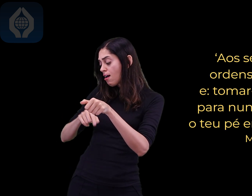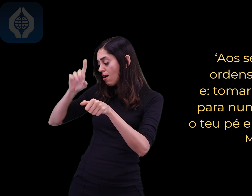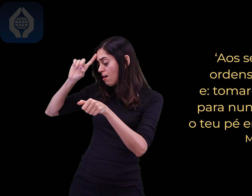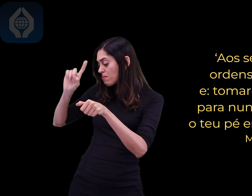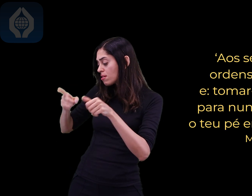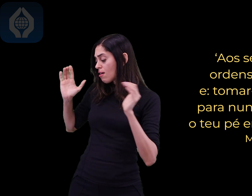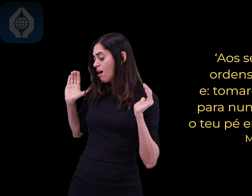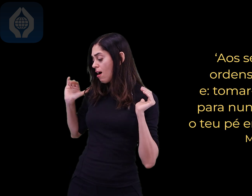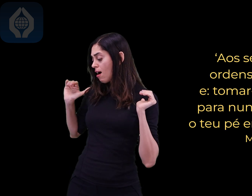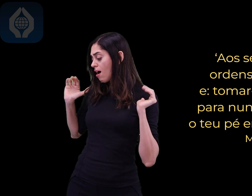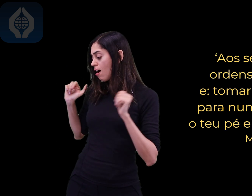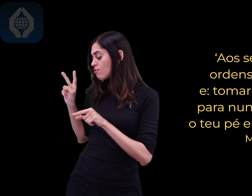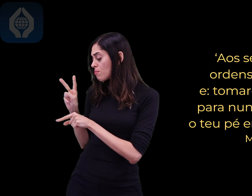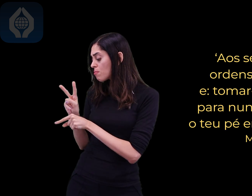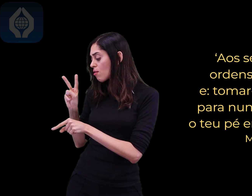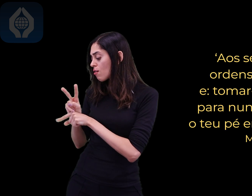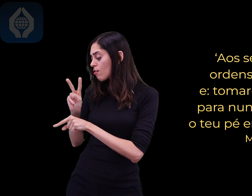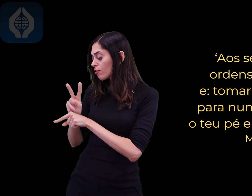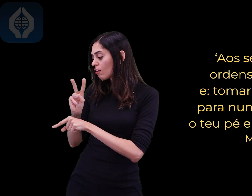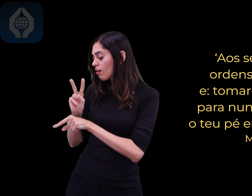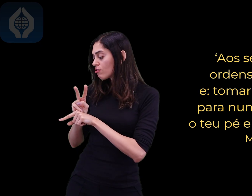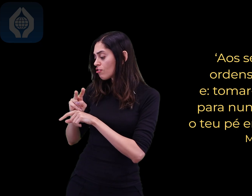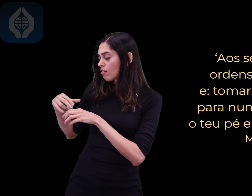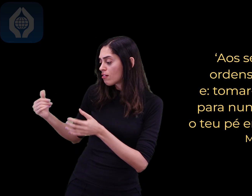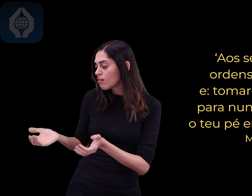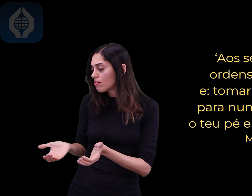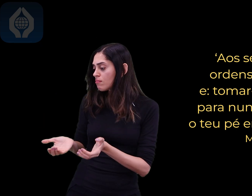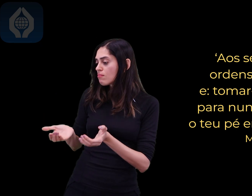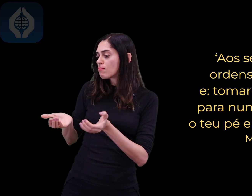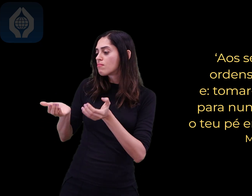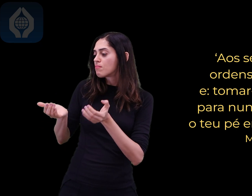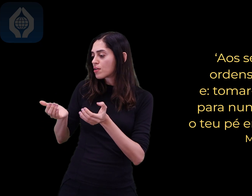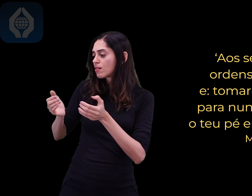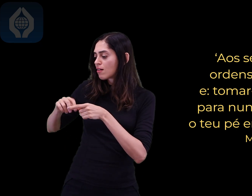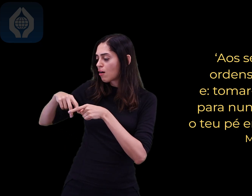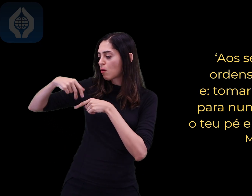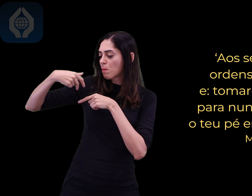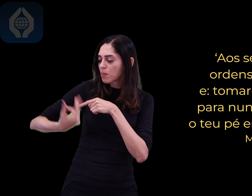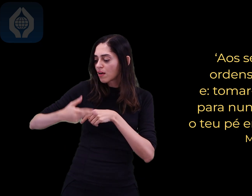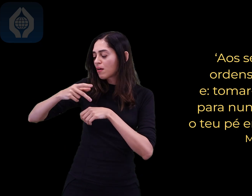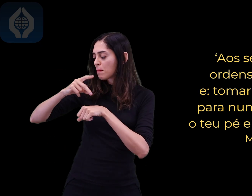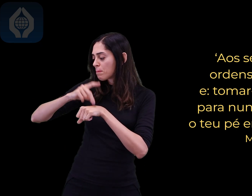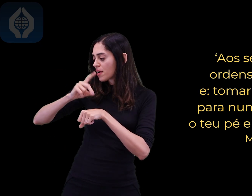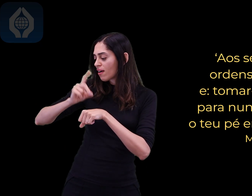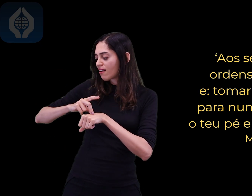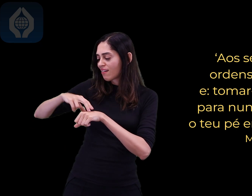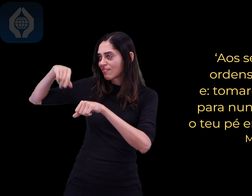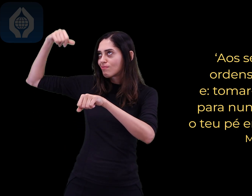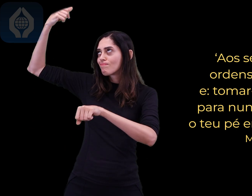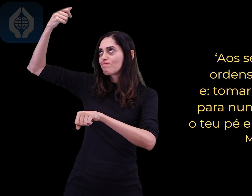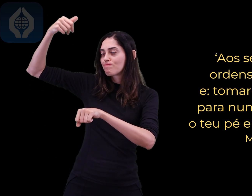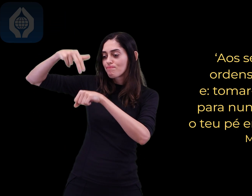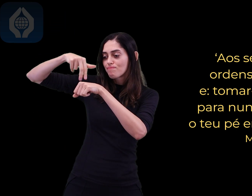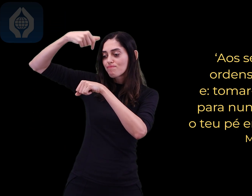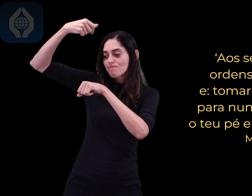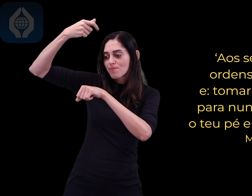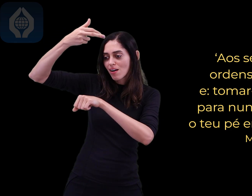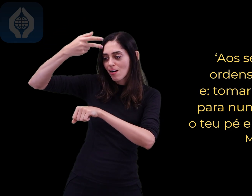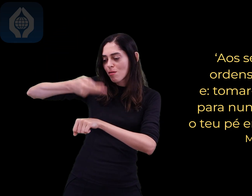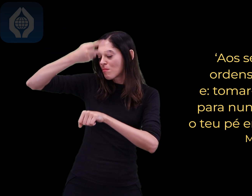aos seus anjos dará ordens a seu respeito, e tomar-te-ão nas mãos, para que nunca tropeces com o teu pé em